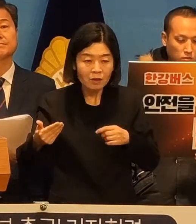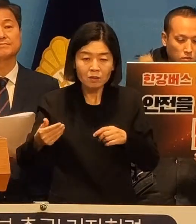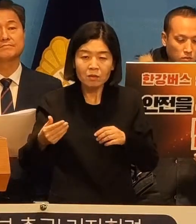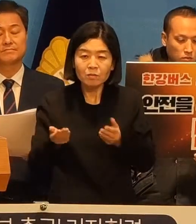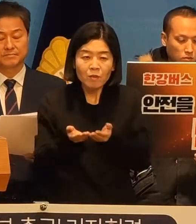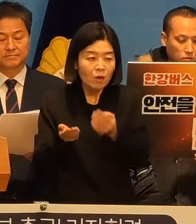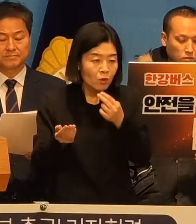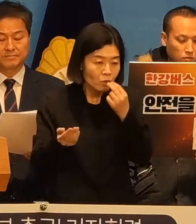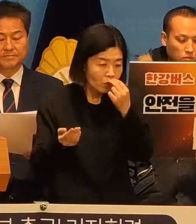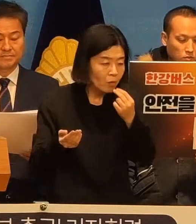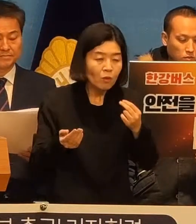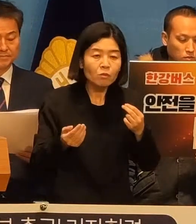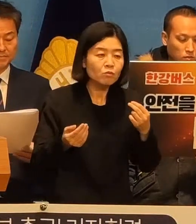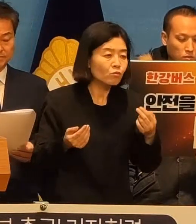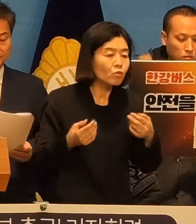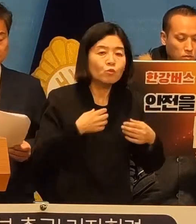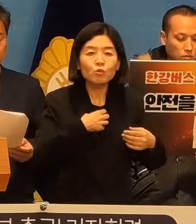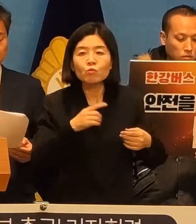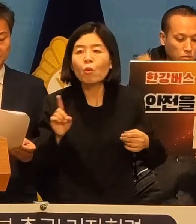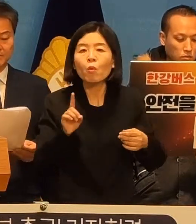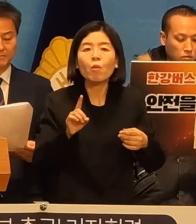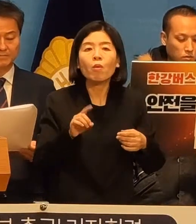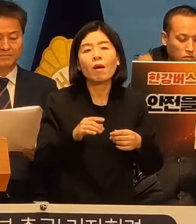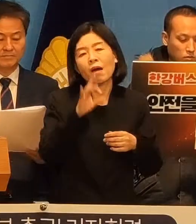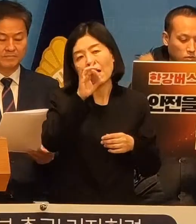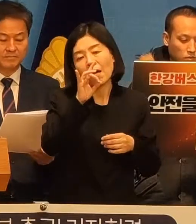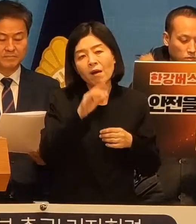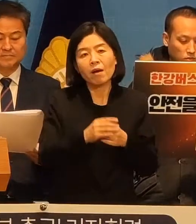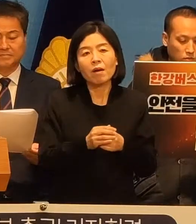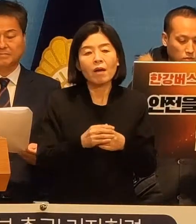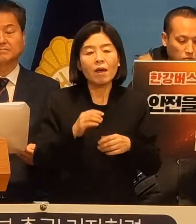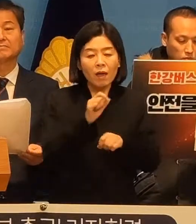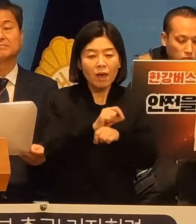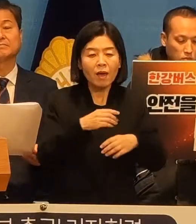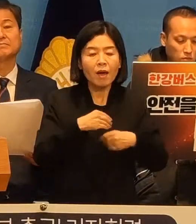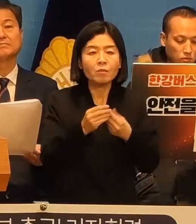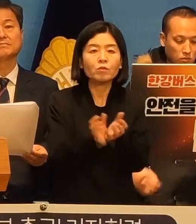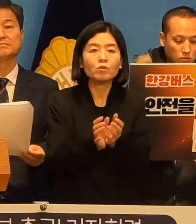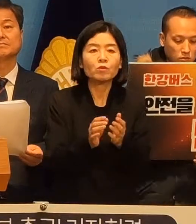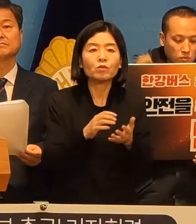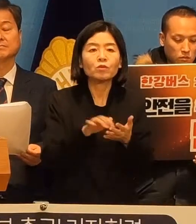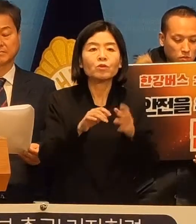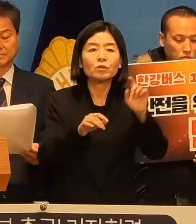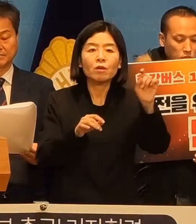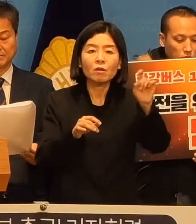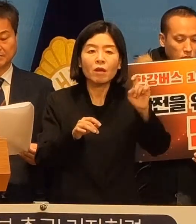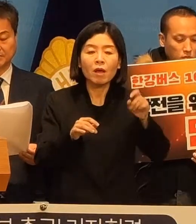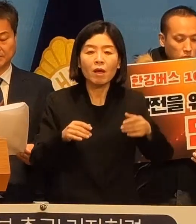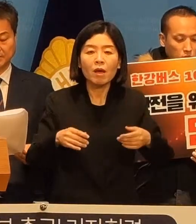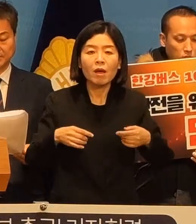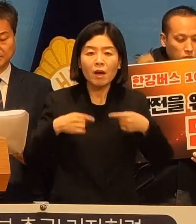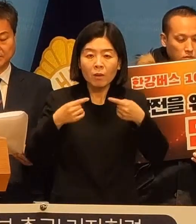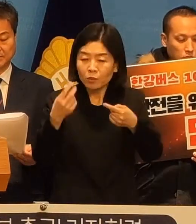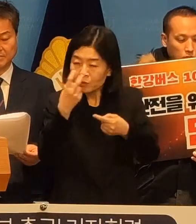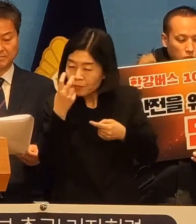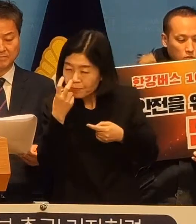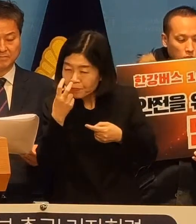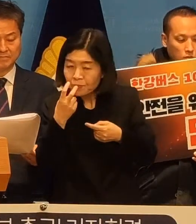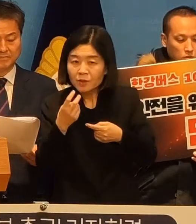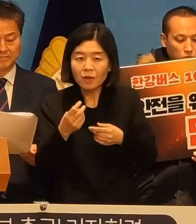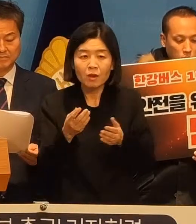행정이 아닙니다. 특히 행정안전부 등 10개 기관이 참여한 민관 합동점검에서 한강버스 관련 규정